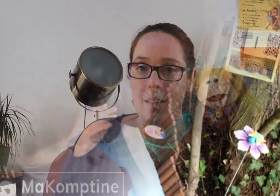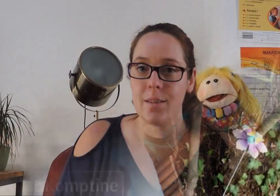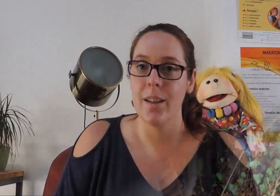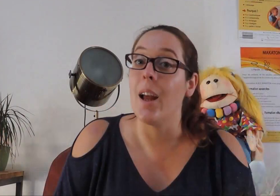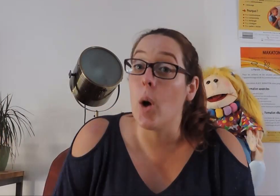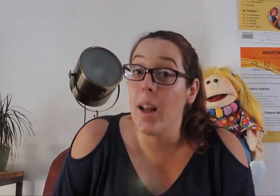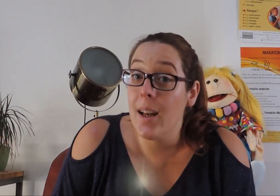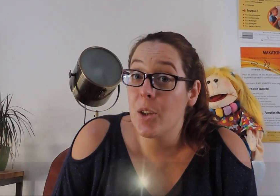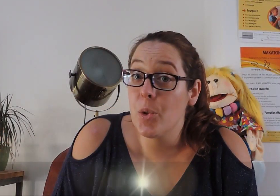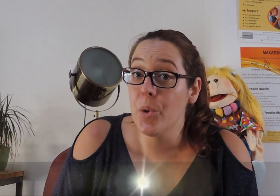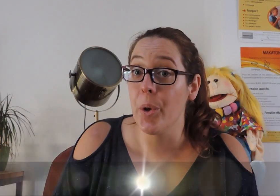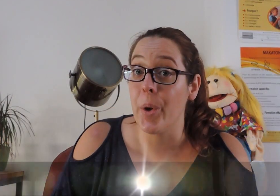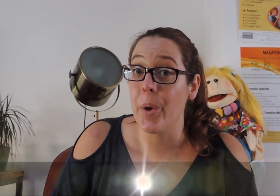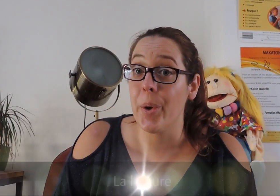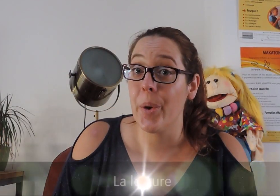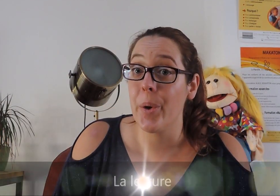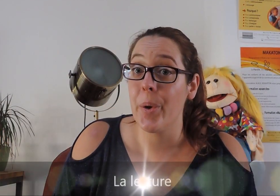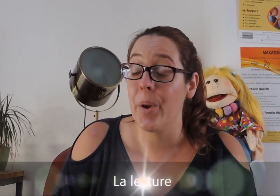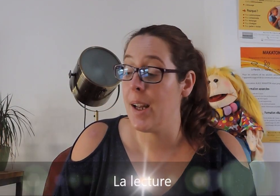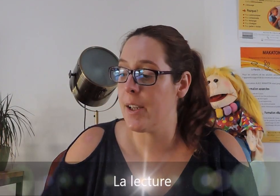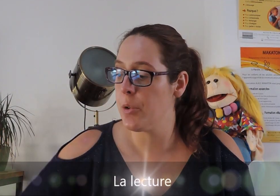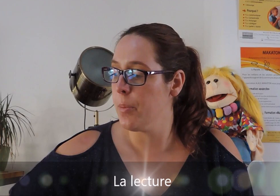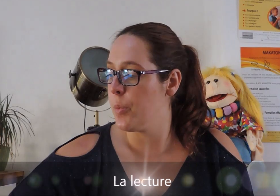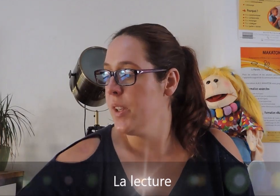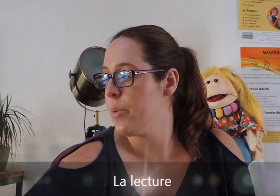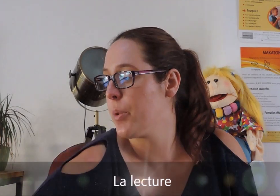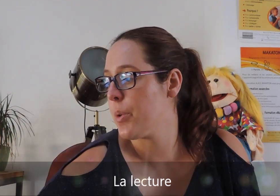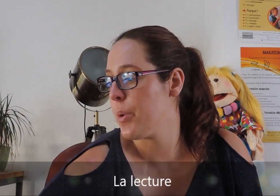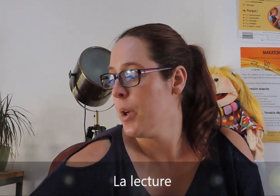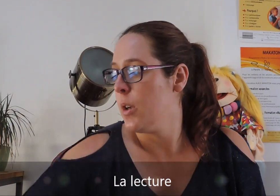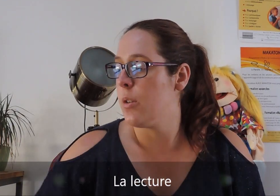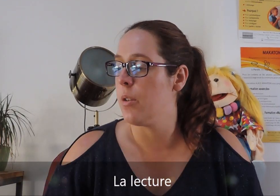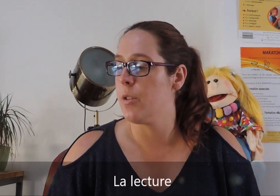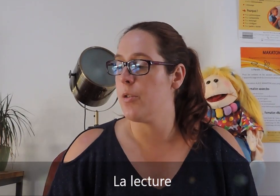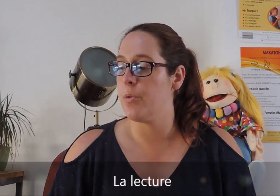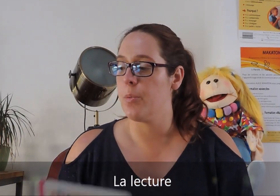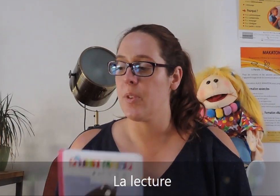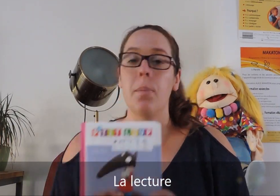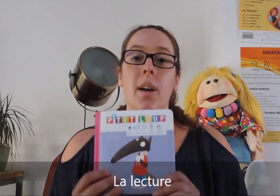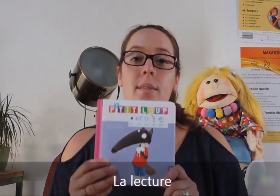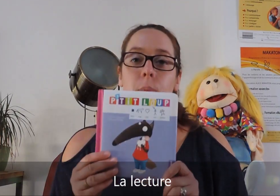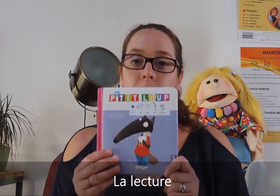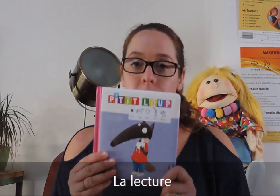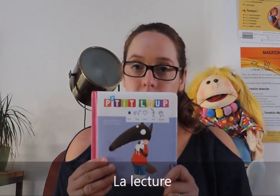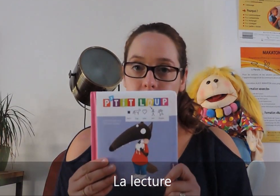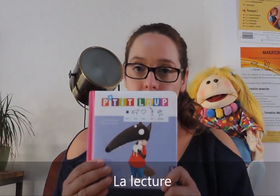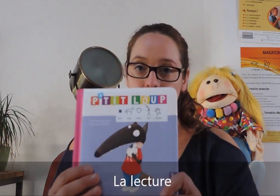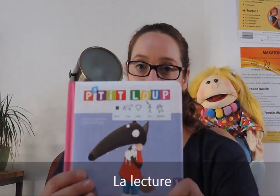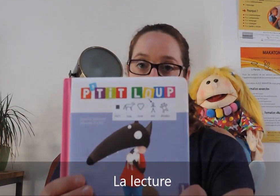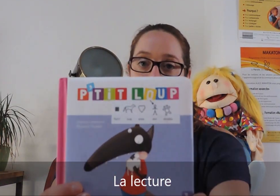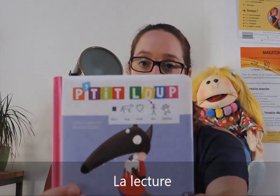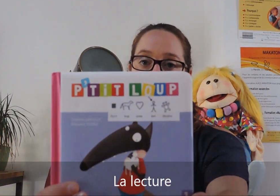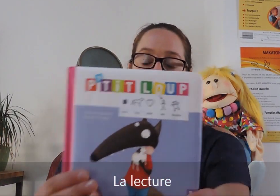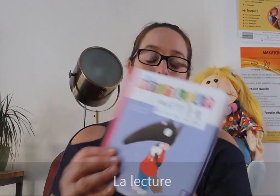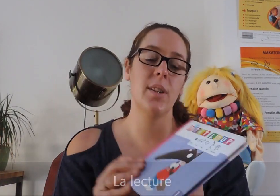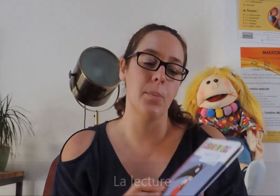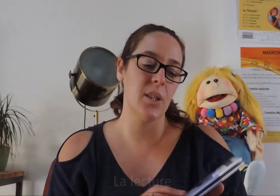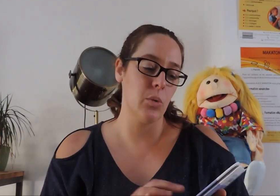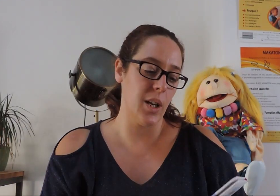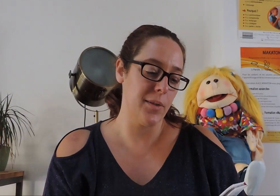alors la lecture la lecture je vais vous montrer par exemple un livre qui est pictographié